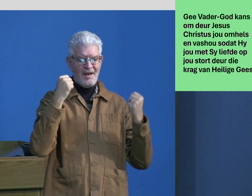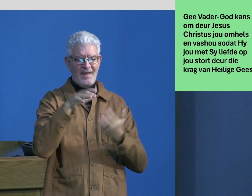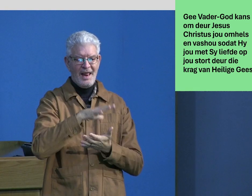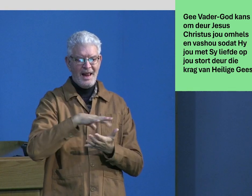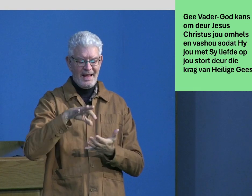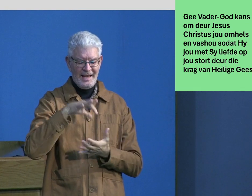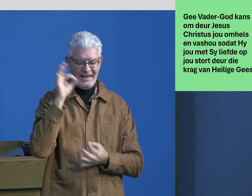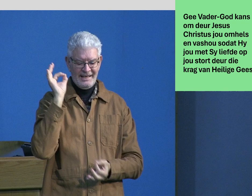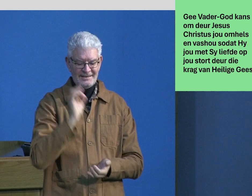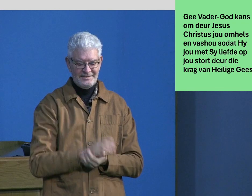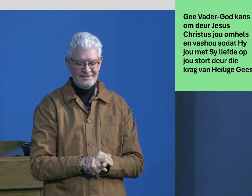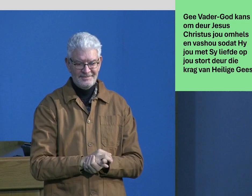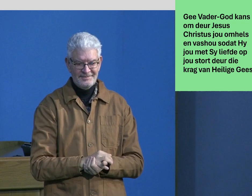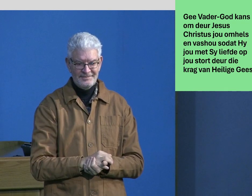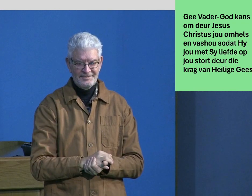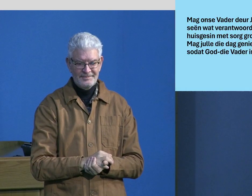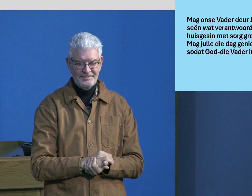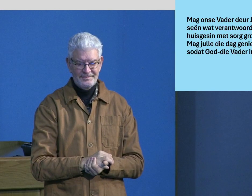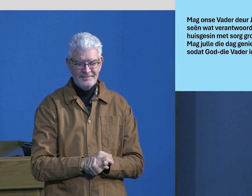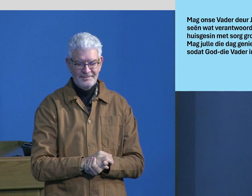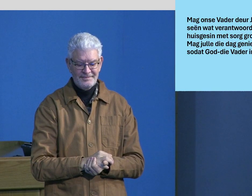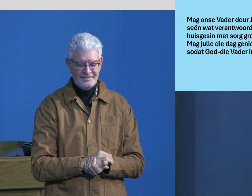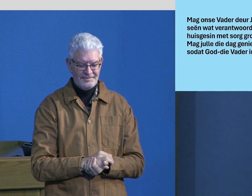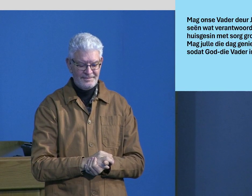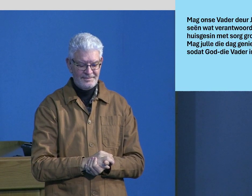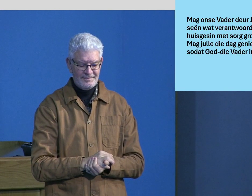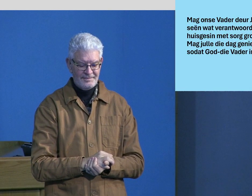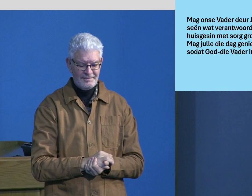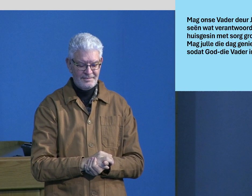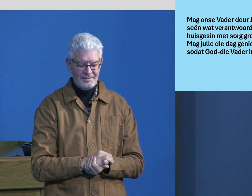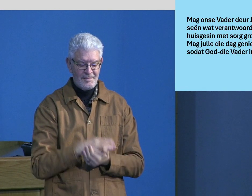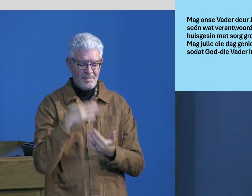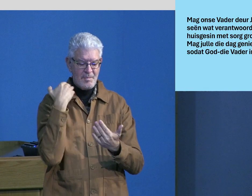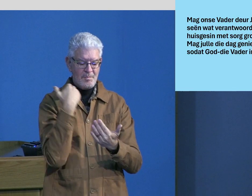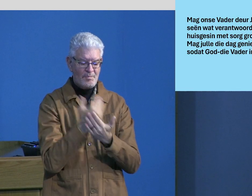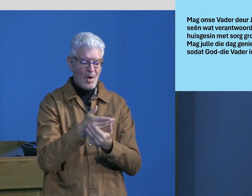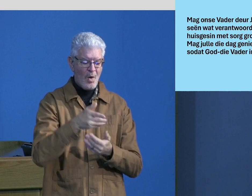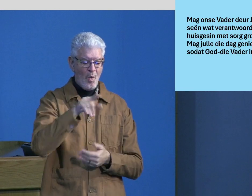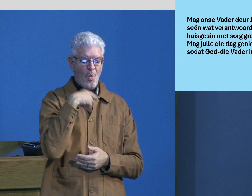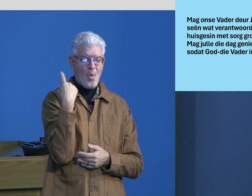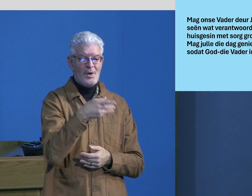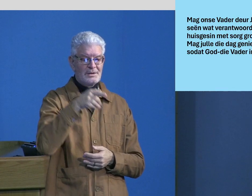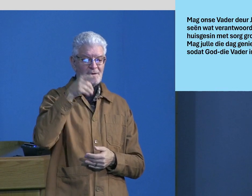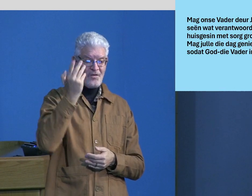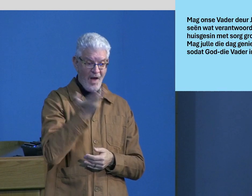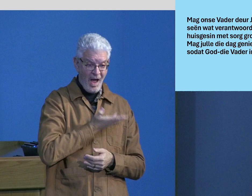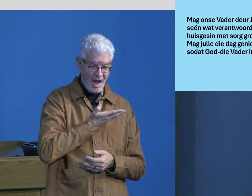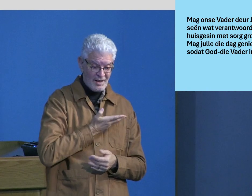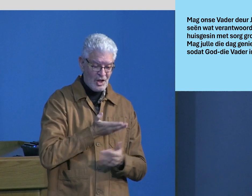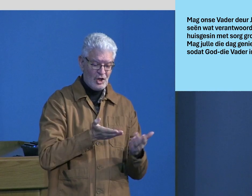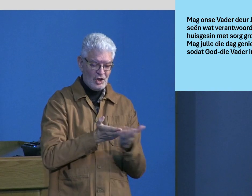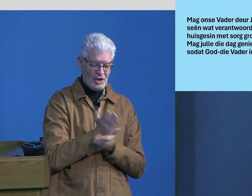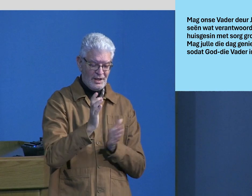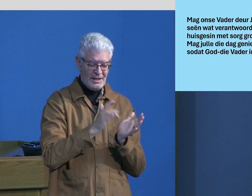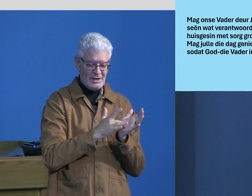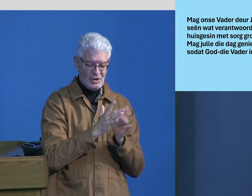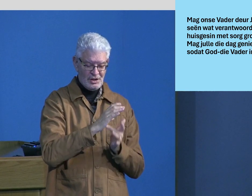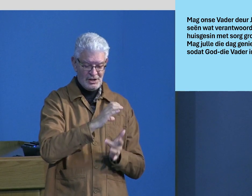sy liefde op jou uitgestort kan word deur die krag van die Heilige Gees. Mag ons Vader, deur